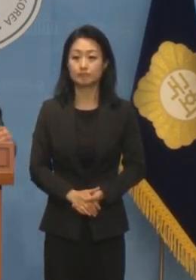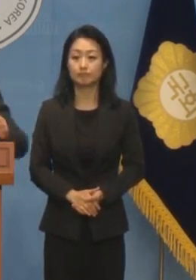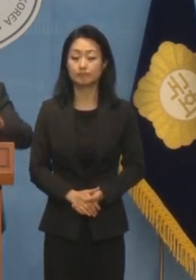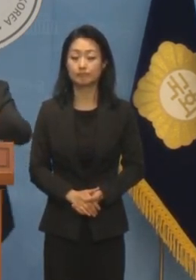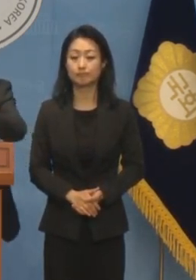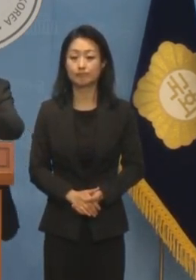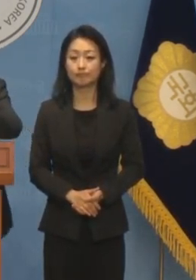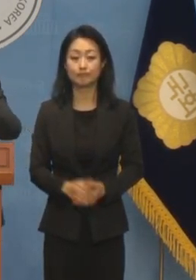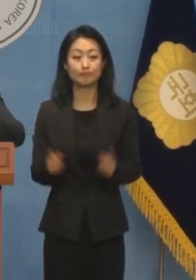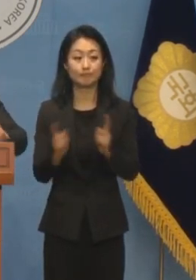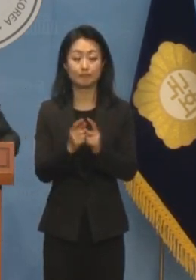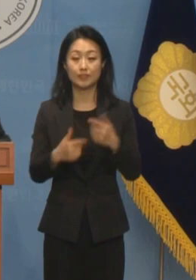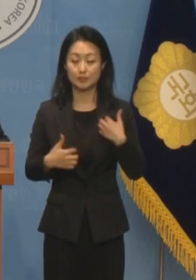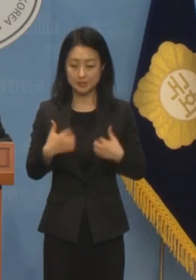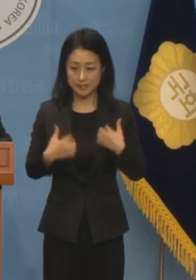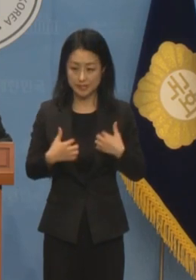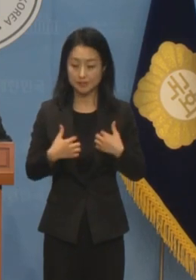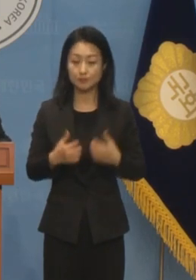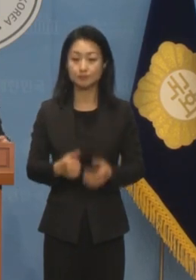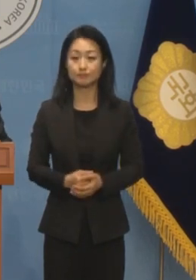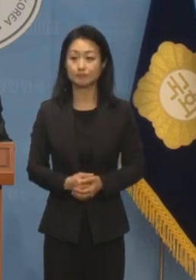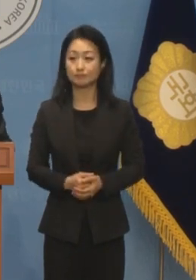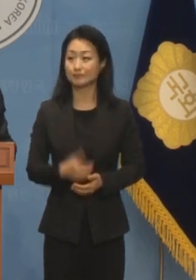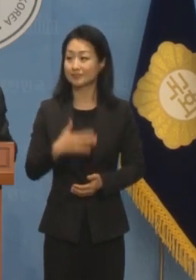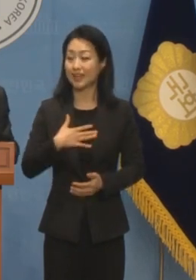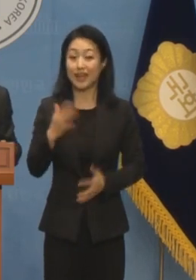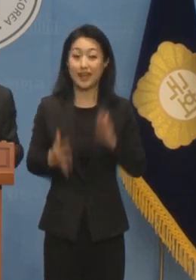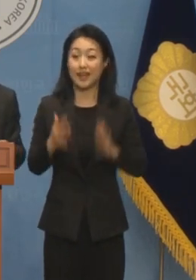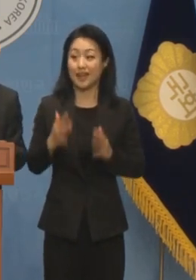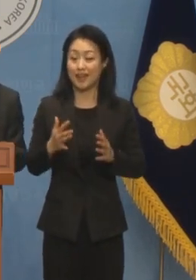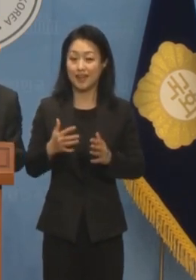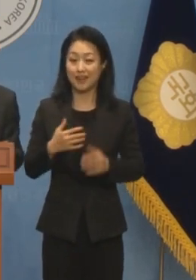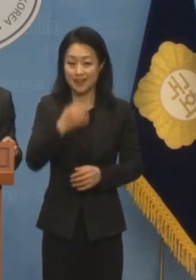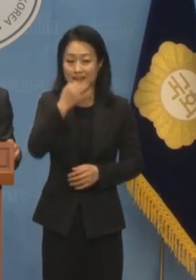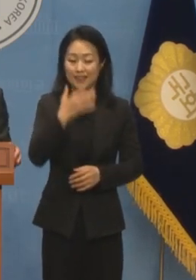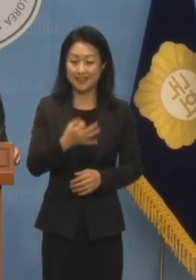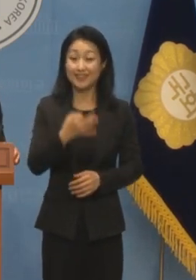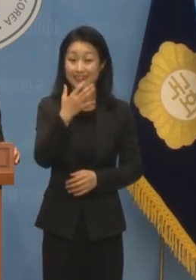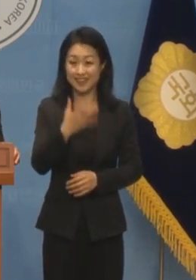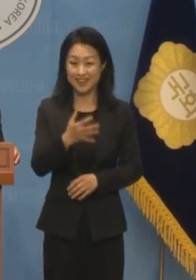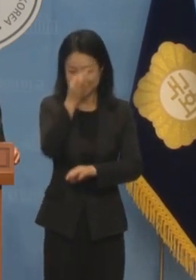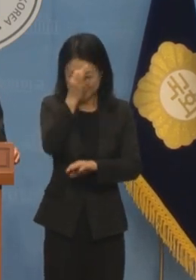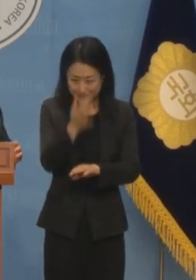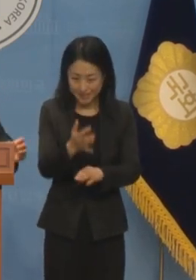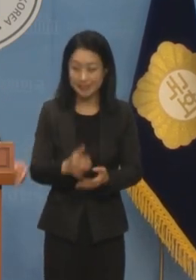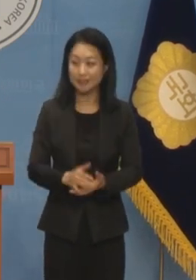네, 반갑습니다. 제가 좀 뛰어오느라고 숨이 좀 가쁩니다.